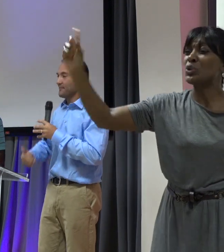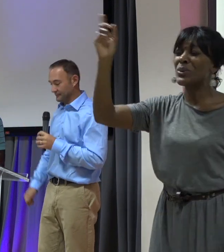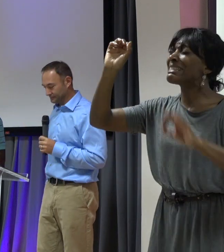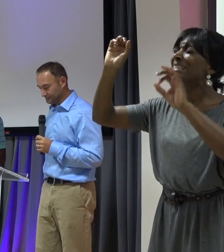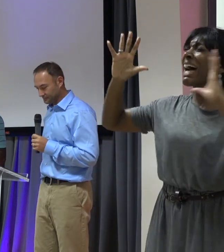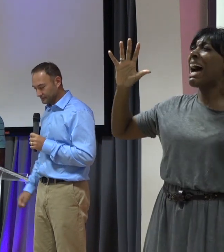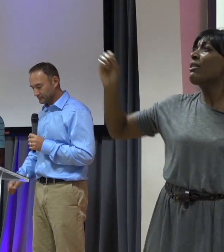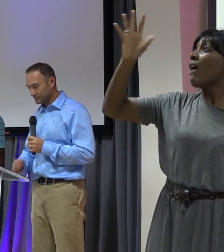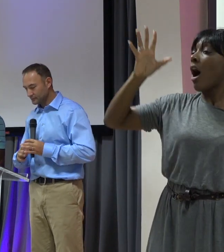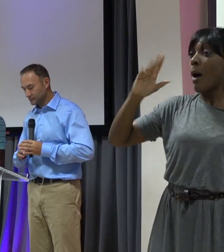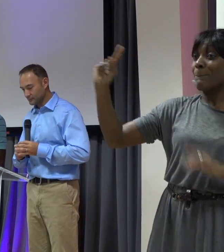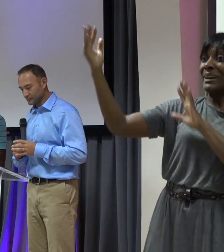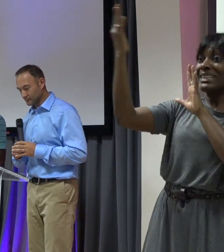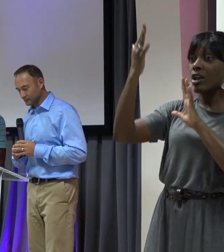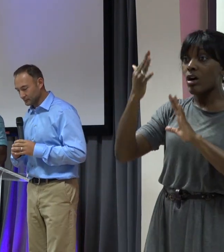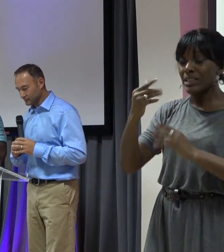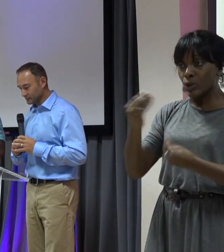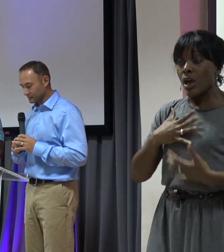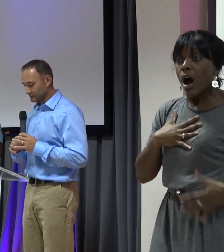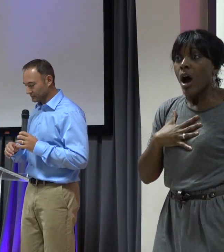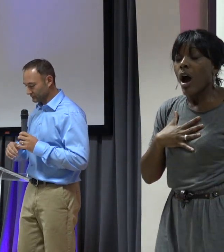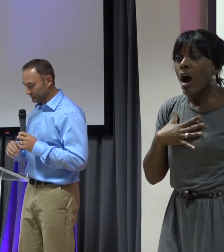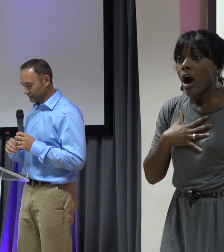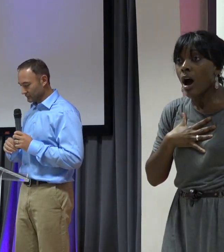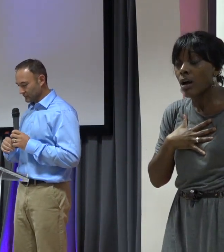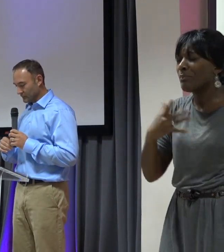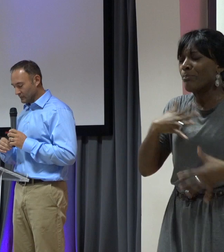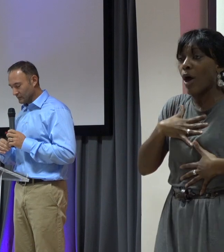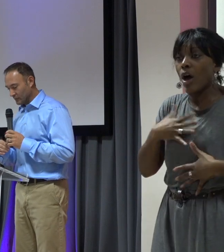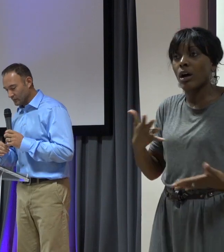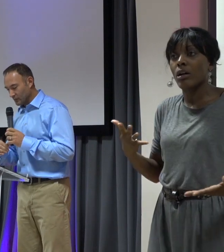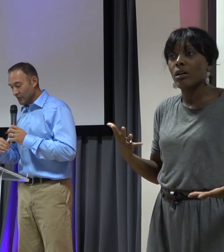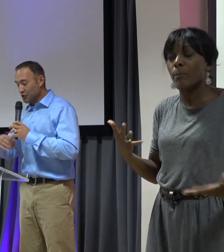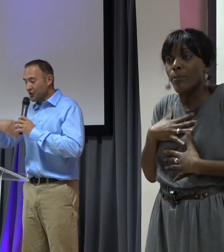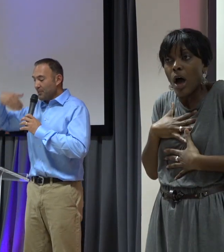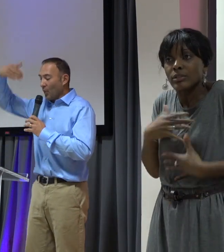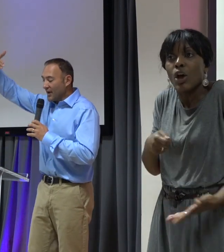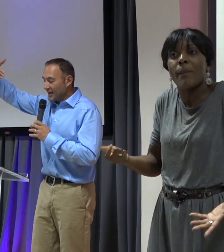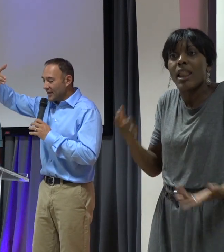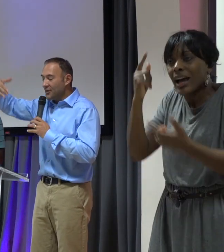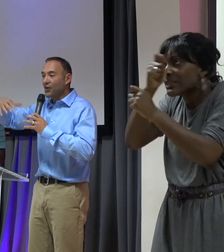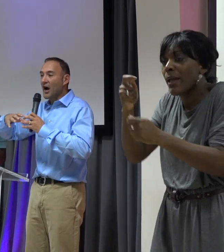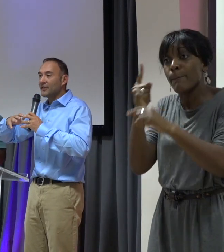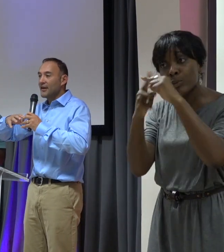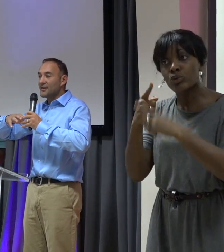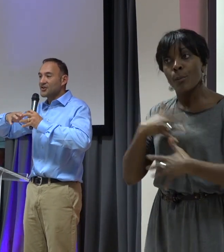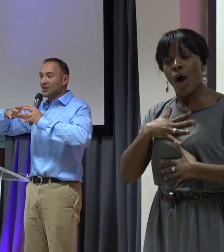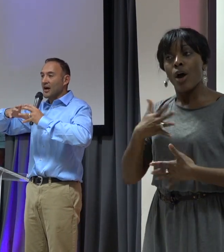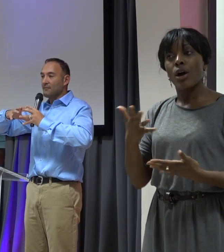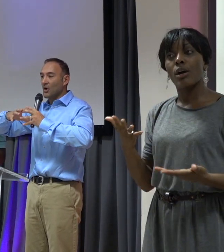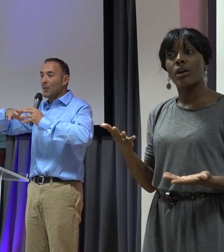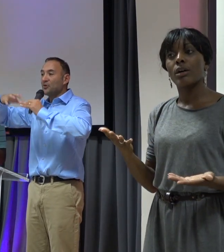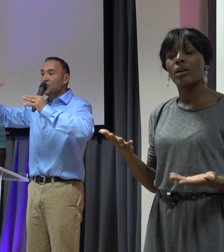overwhelmed him. Et être dans la présence de Dieu saint l'a rempli. To the point that he thought